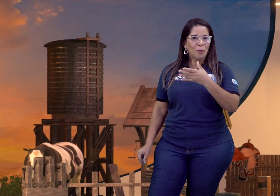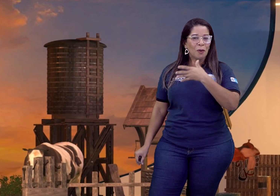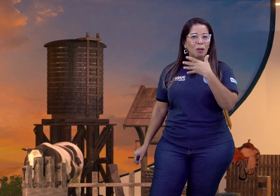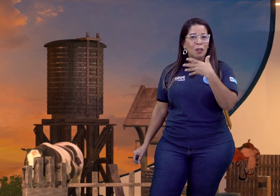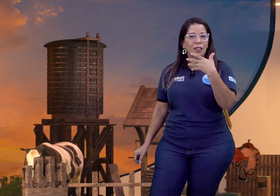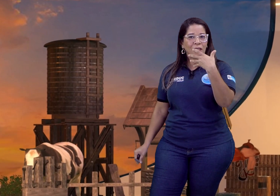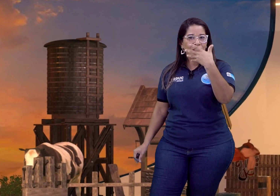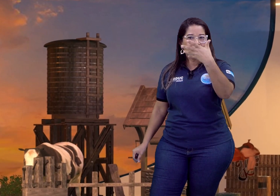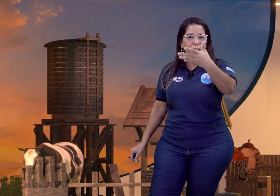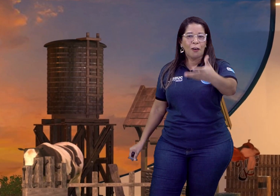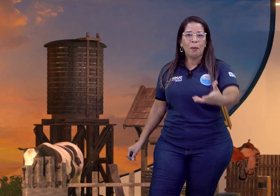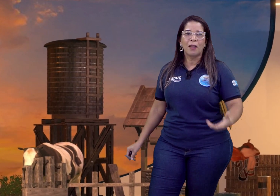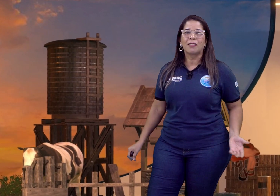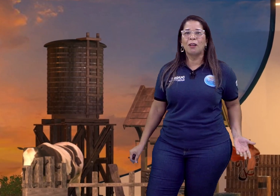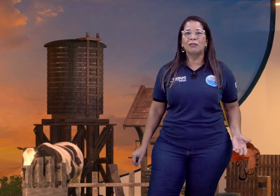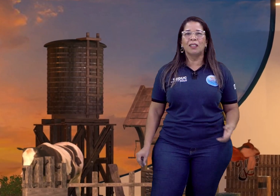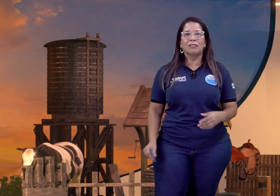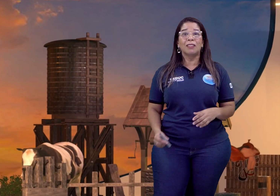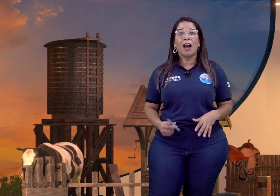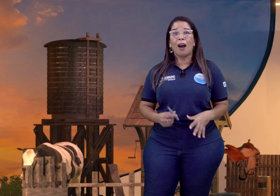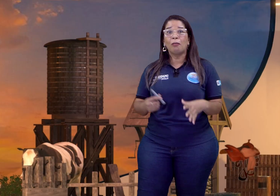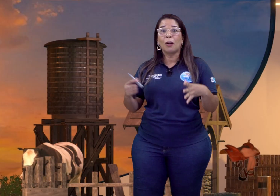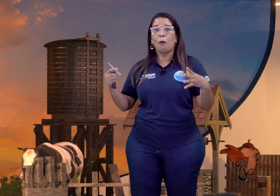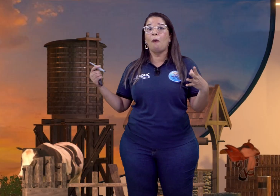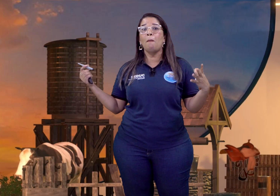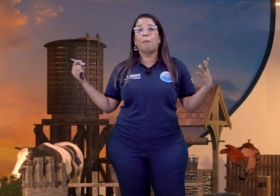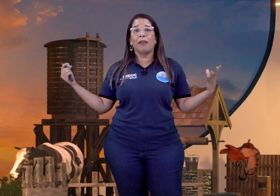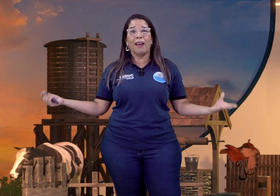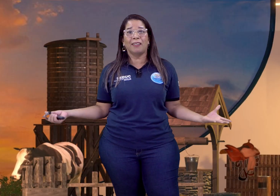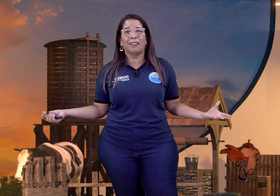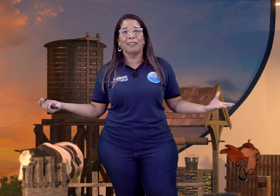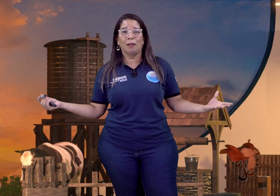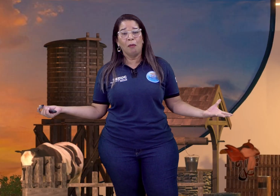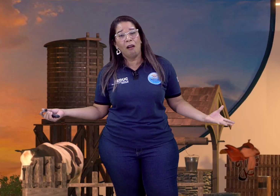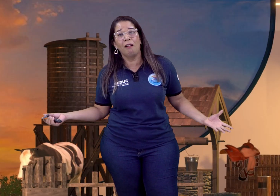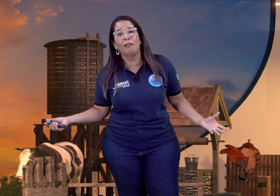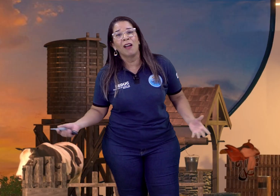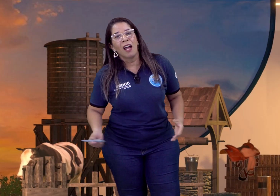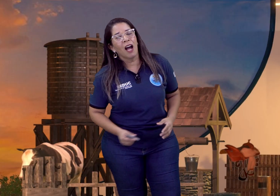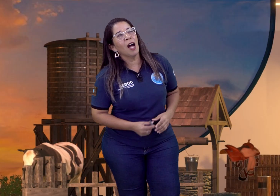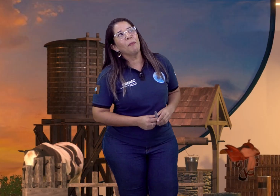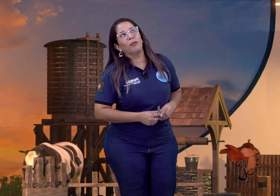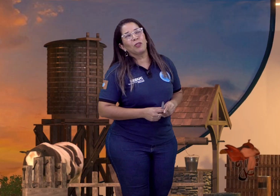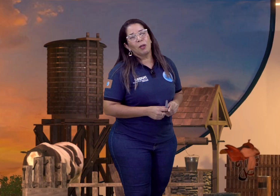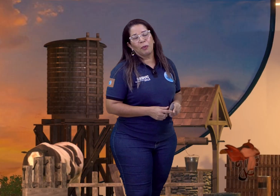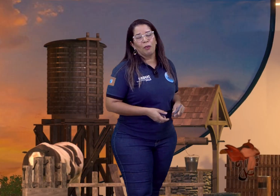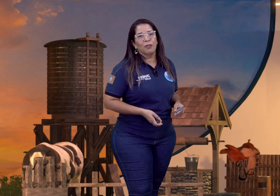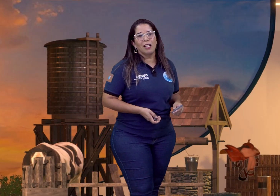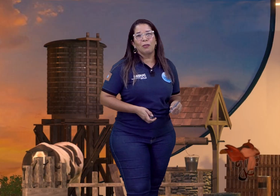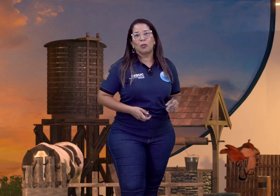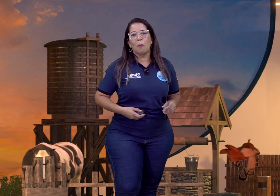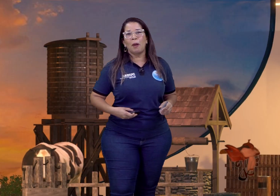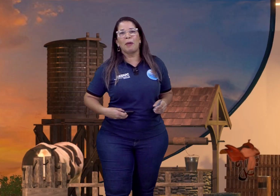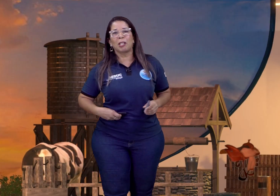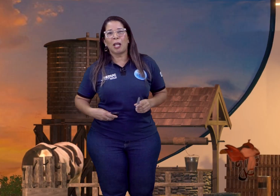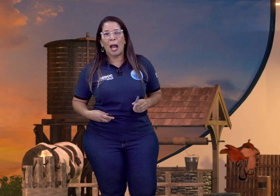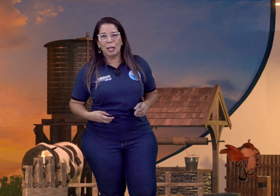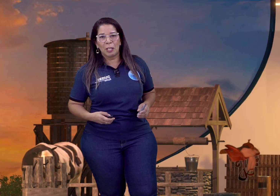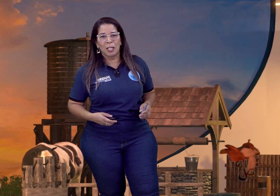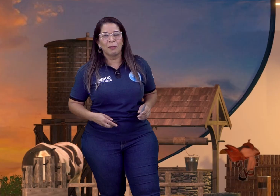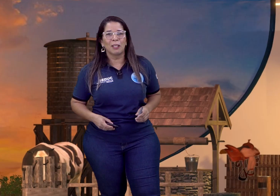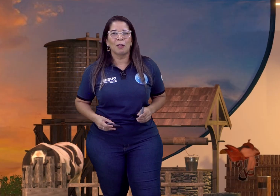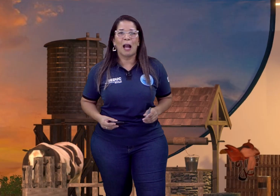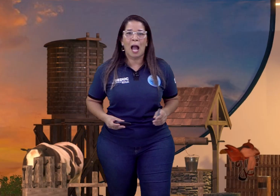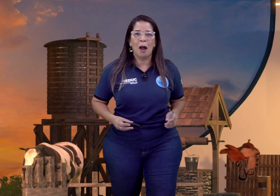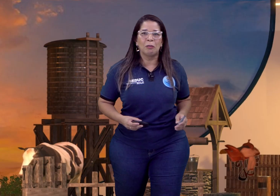teve muita informação dentro da aula completa, tá bom? Ah, professora, porque eu vi ali os